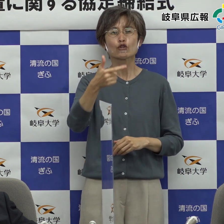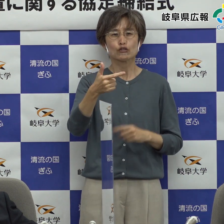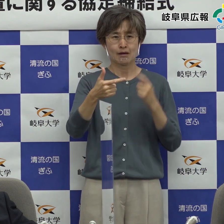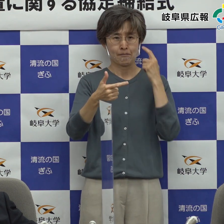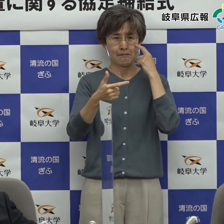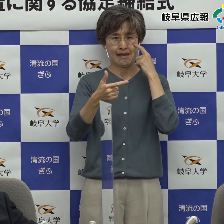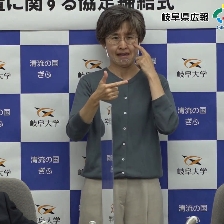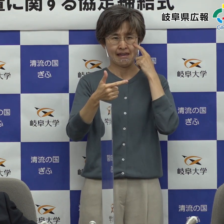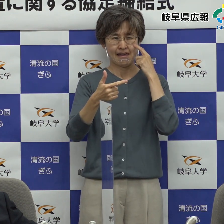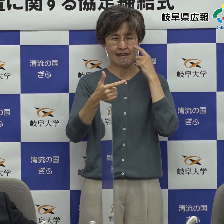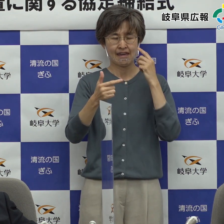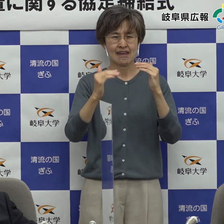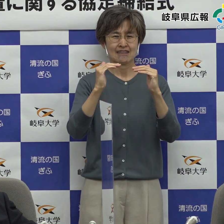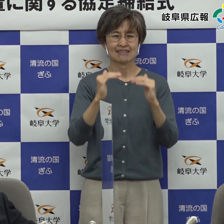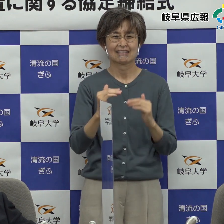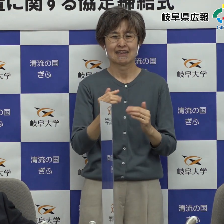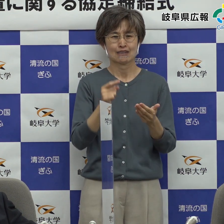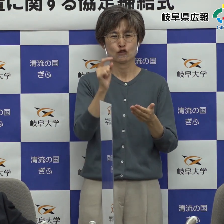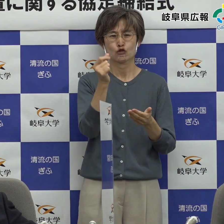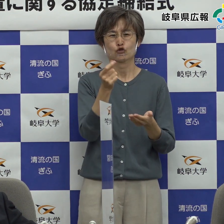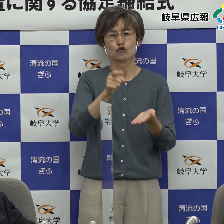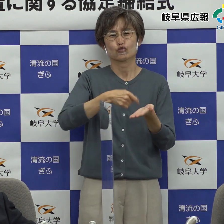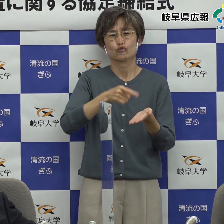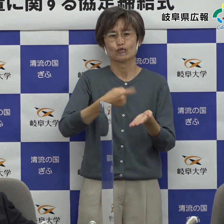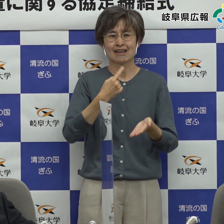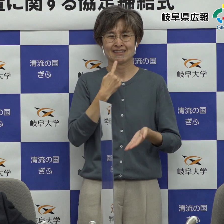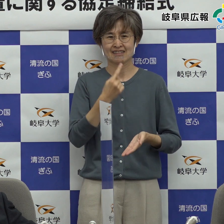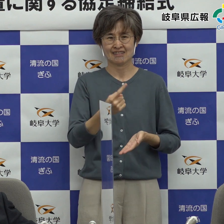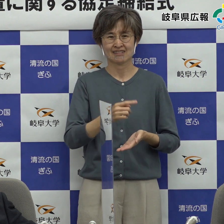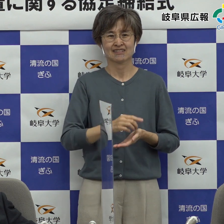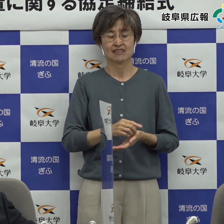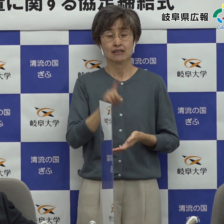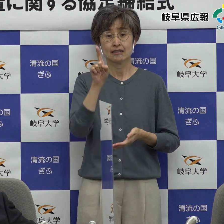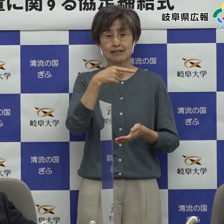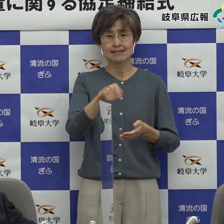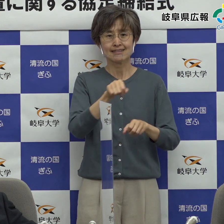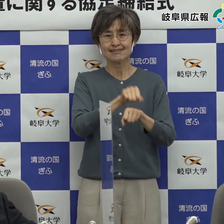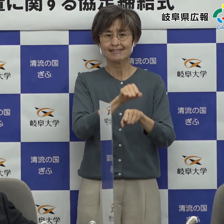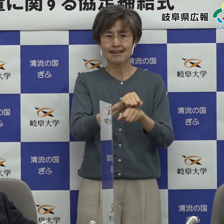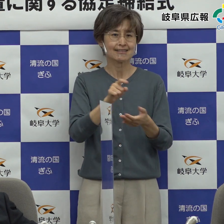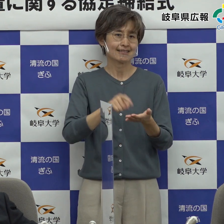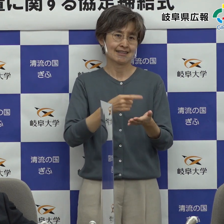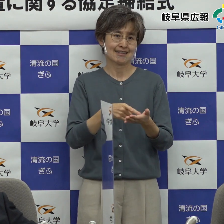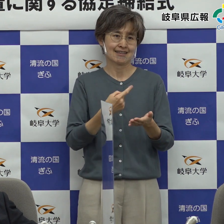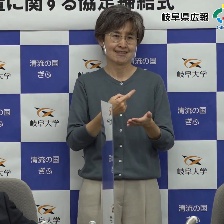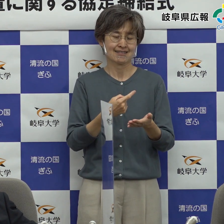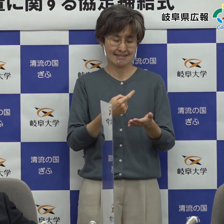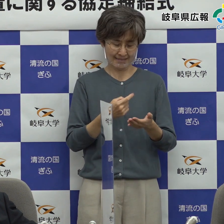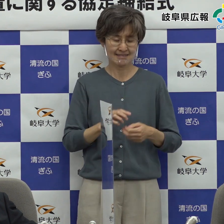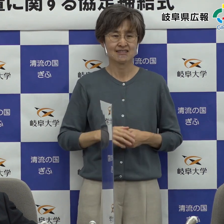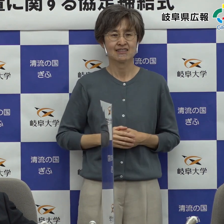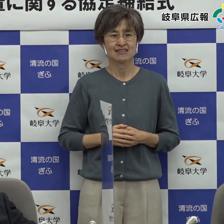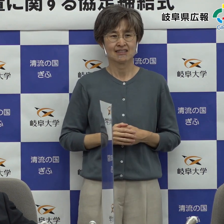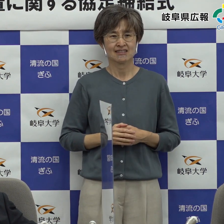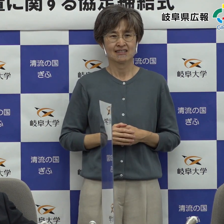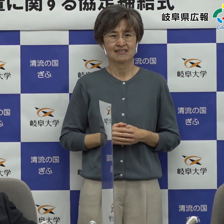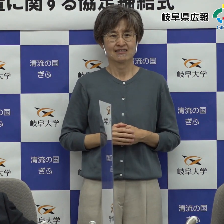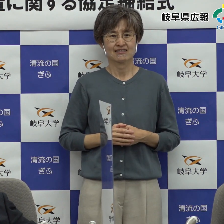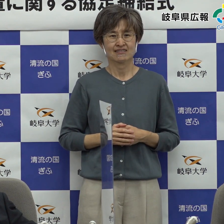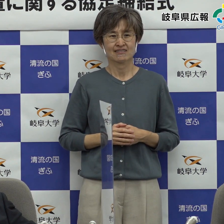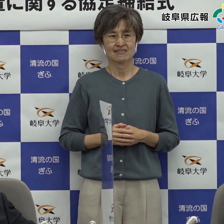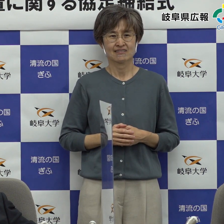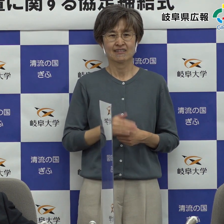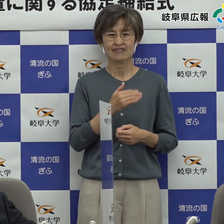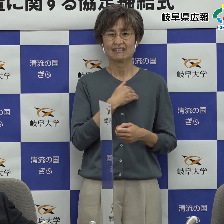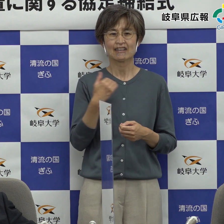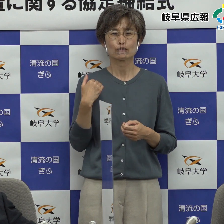ず人材が不足していると、こういう問題に取り組む人材が不足していると。したがってこれをまずはでき